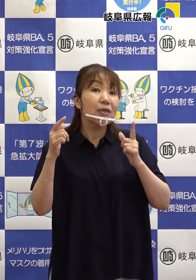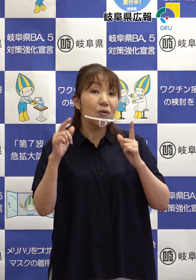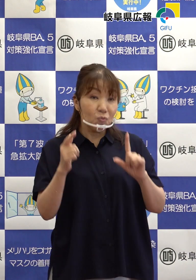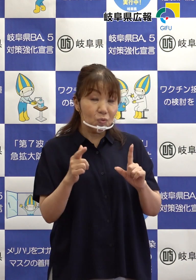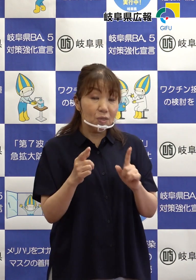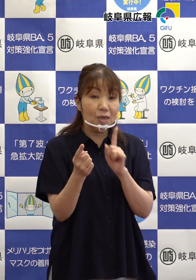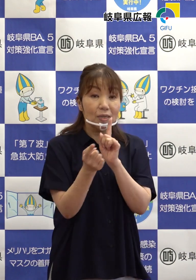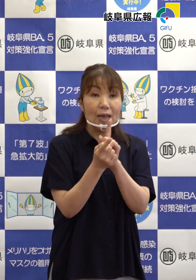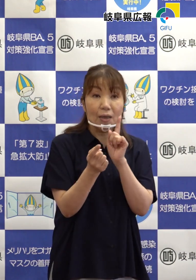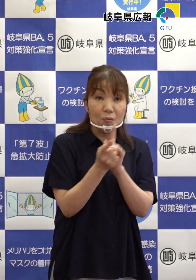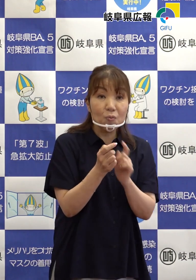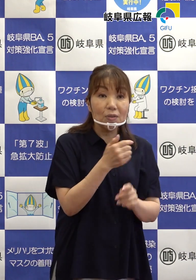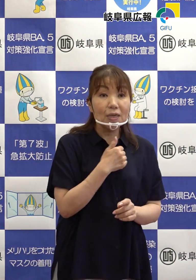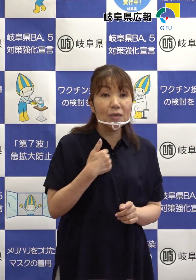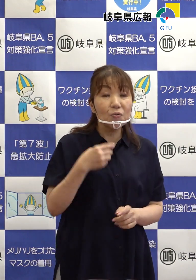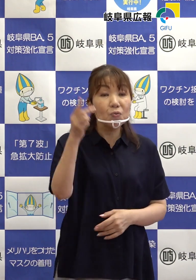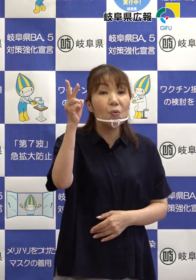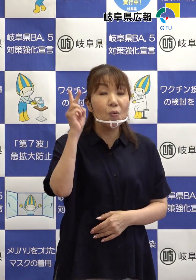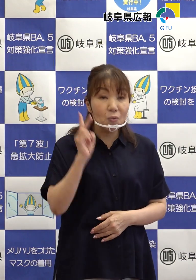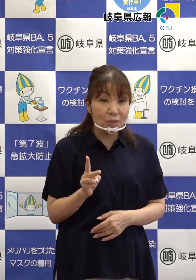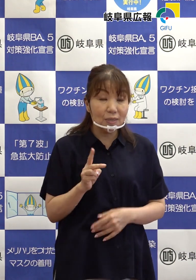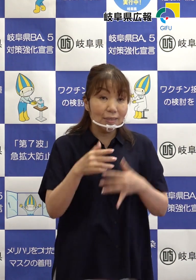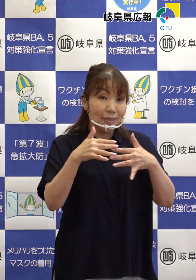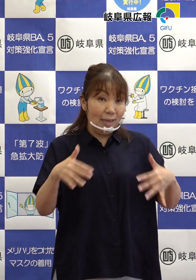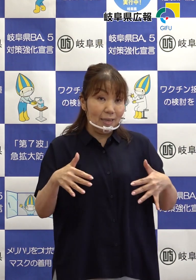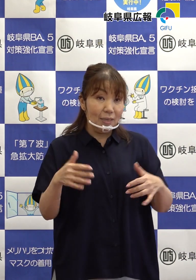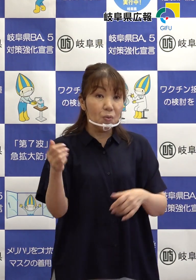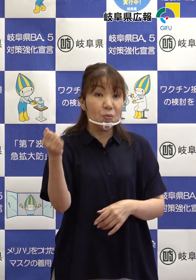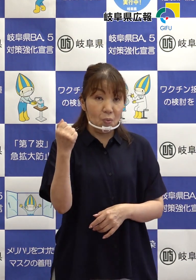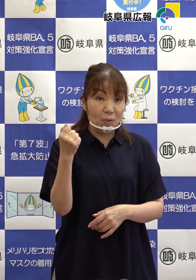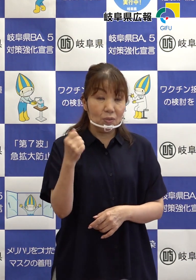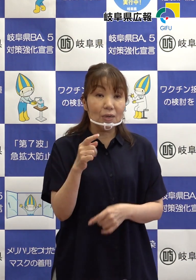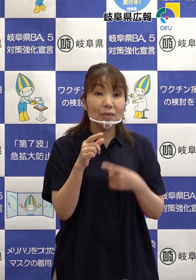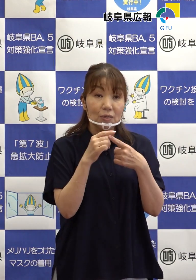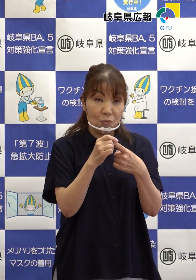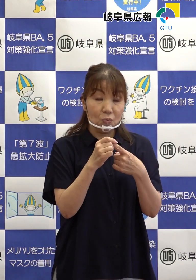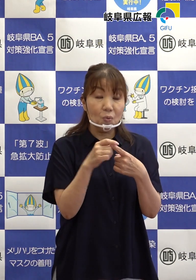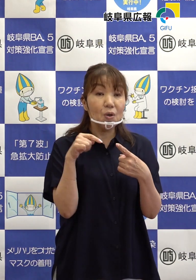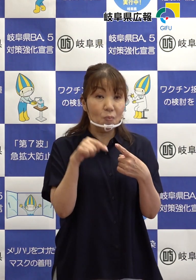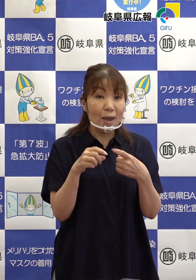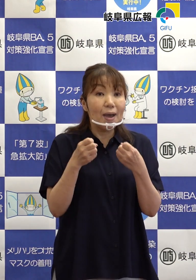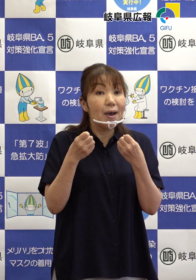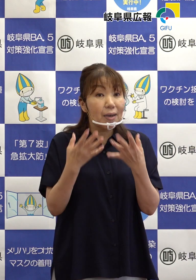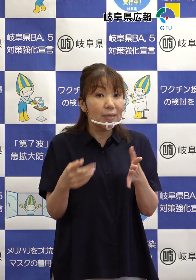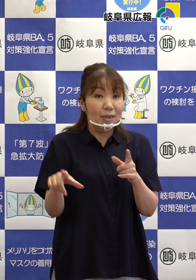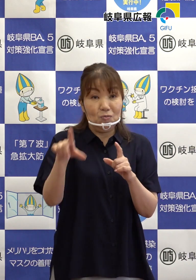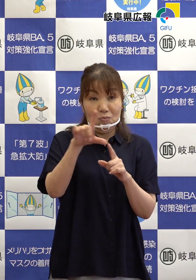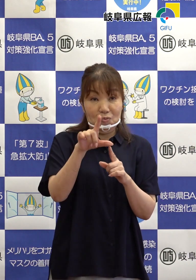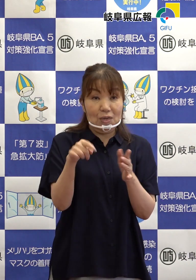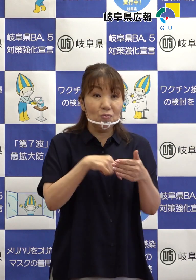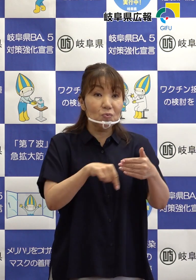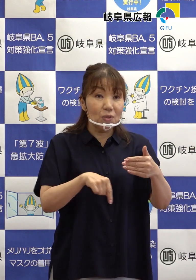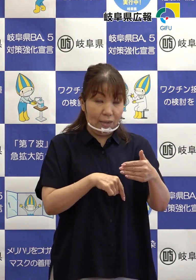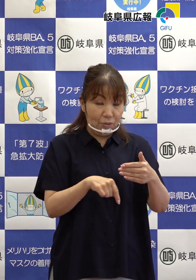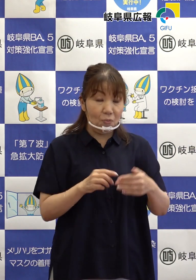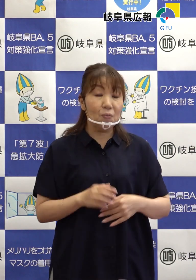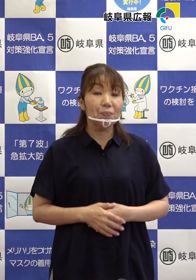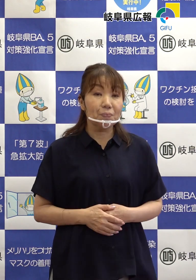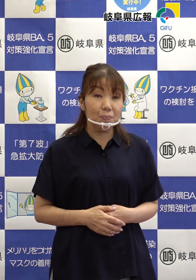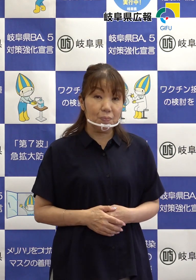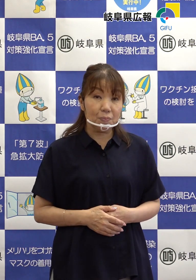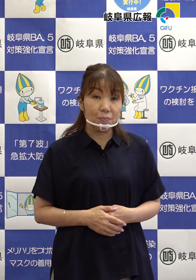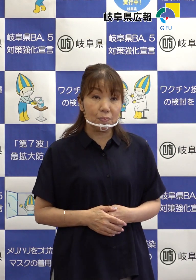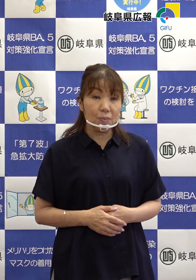ようにですね体制を強化していこうというのが一つていますこれは今回新たに追加することでございますそれから